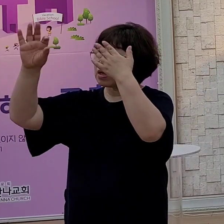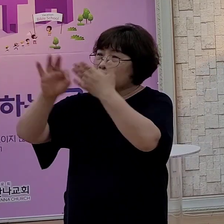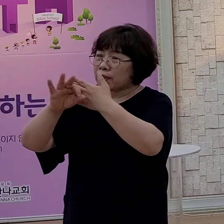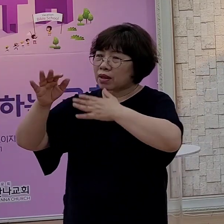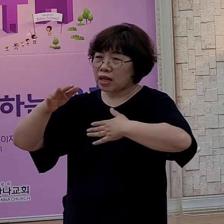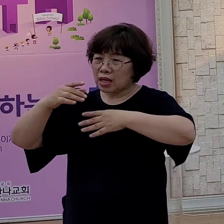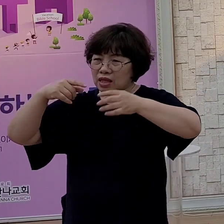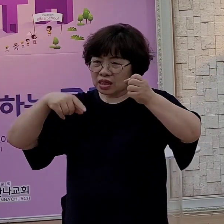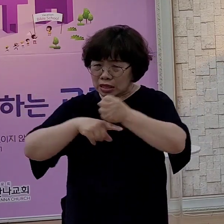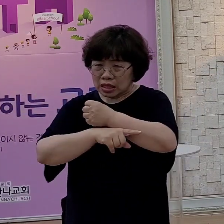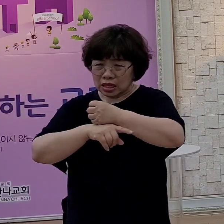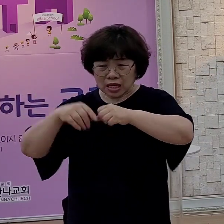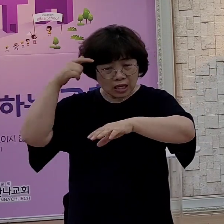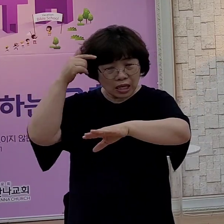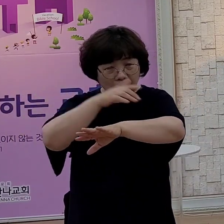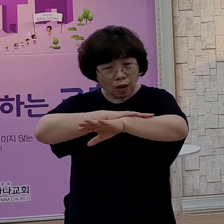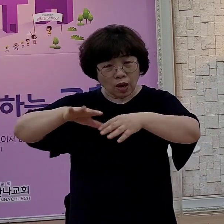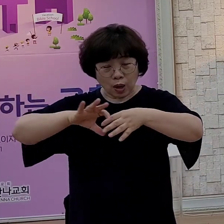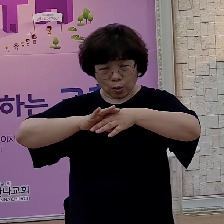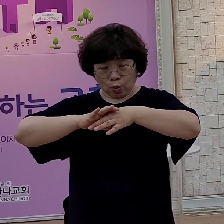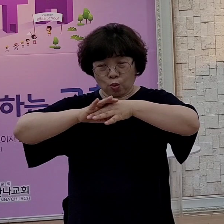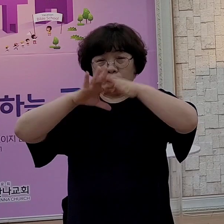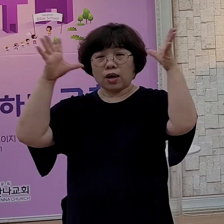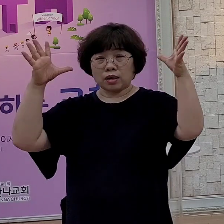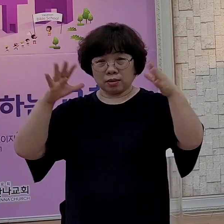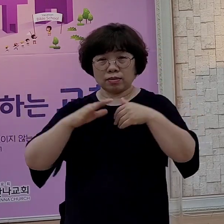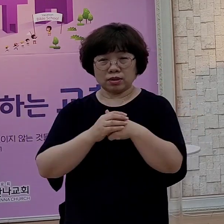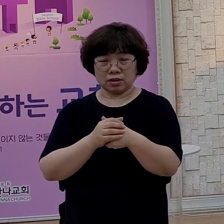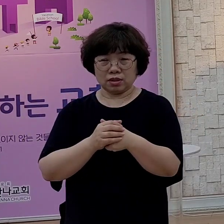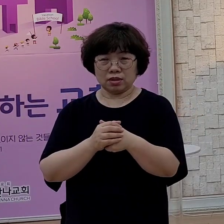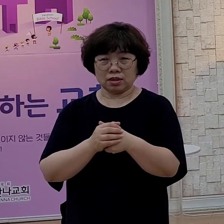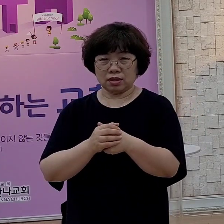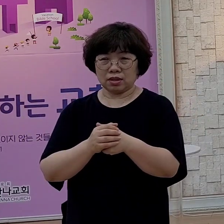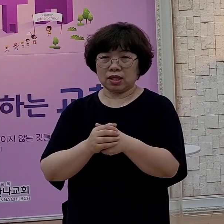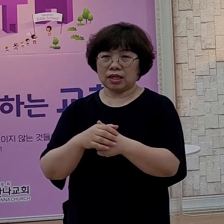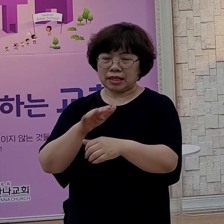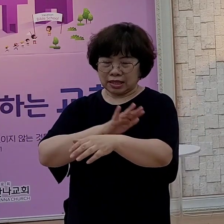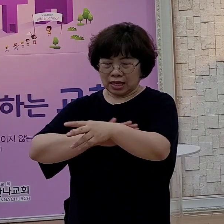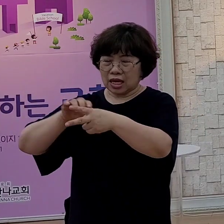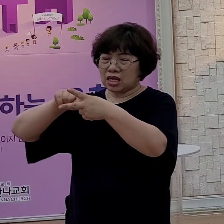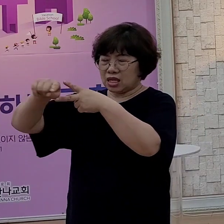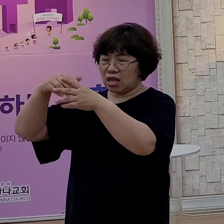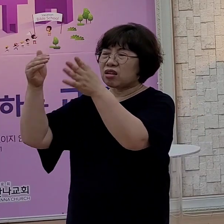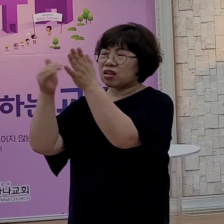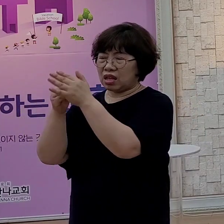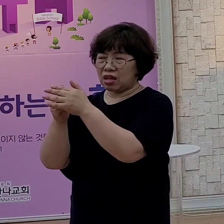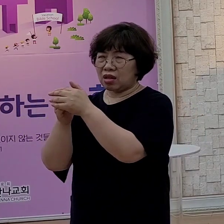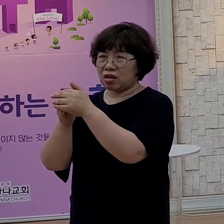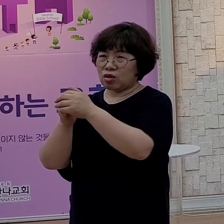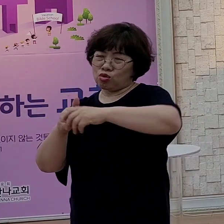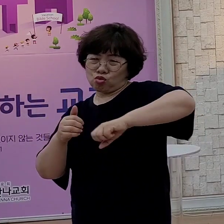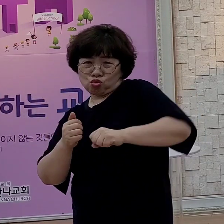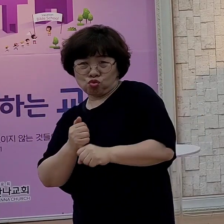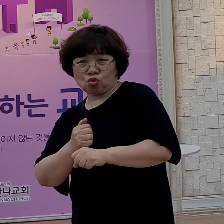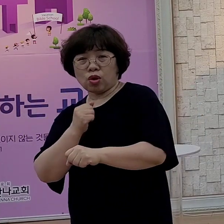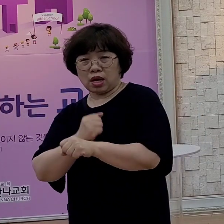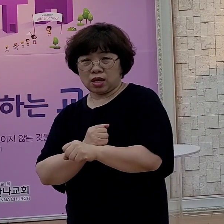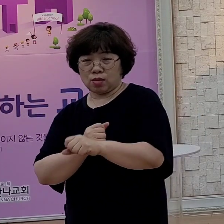내 뜻과 계획과 지금 내가 해야 할 모든 일보다도 내가 이 하나님의 말씀이라는 그 권위 앞에